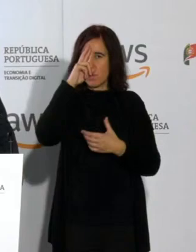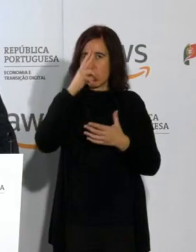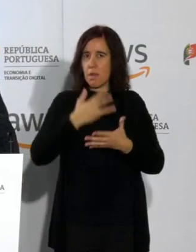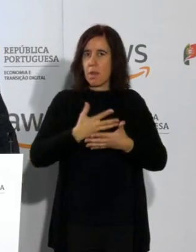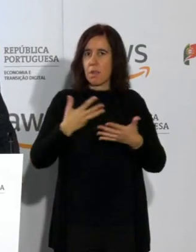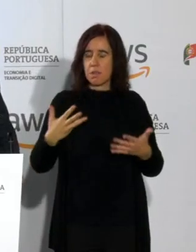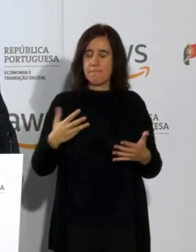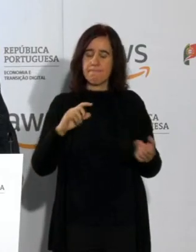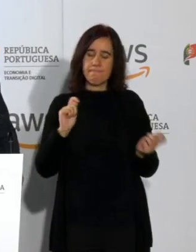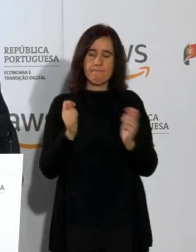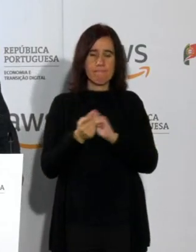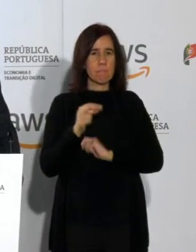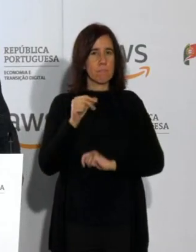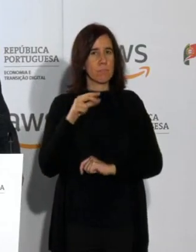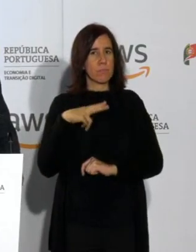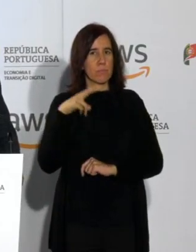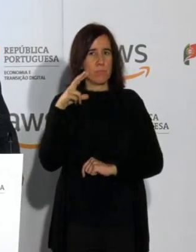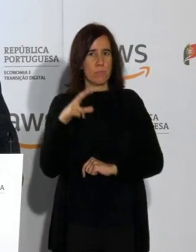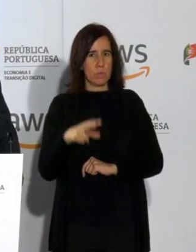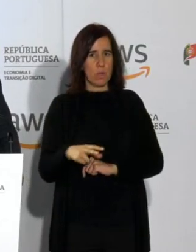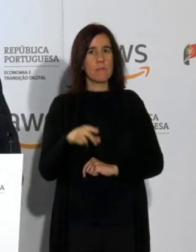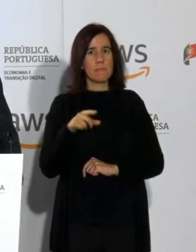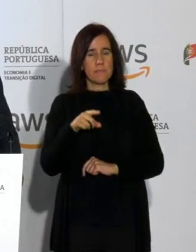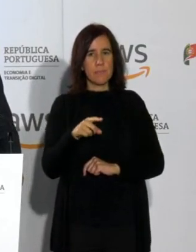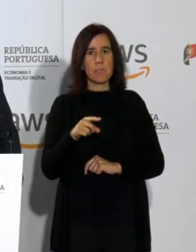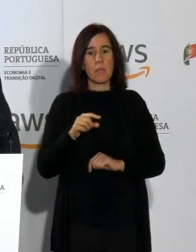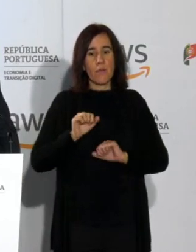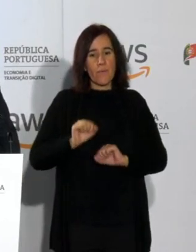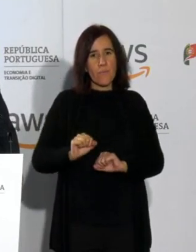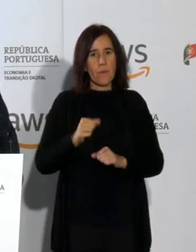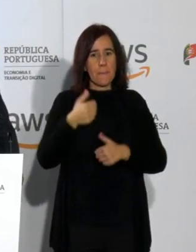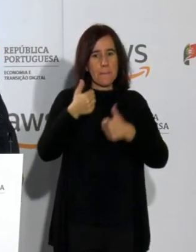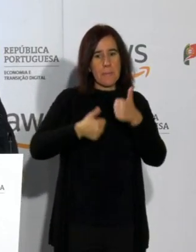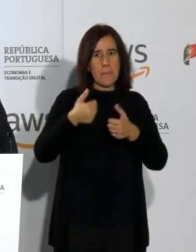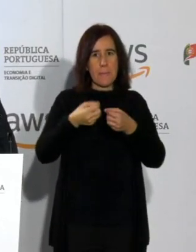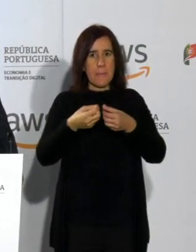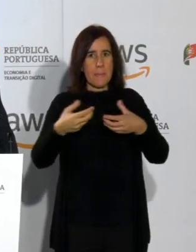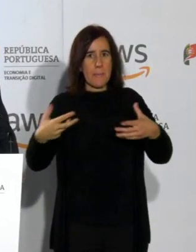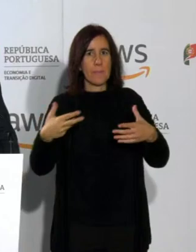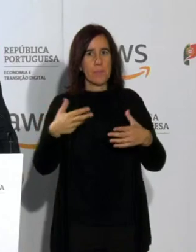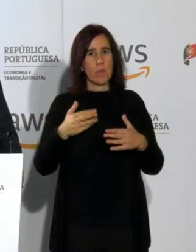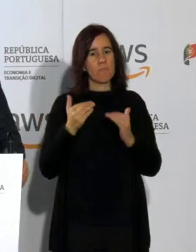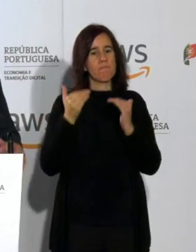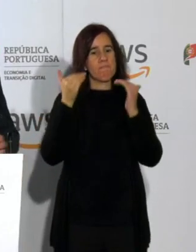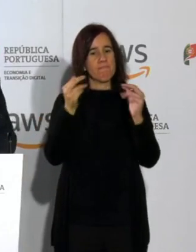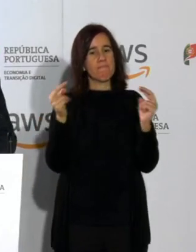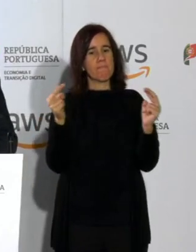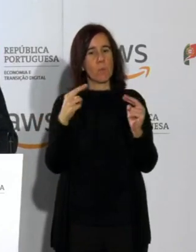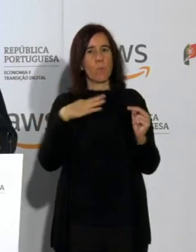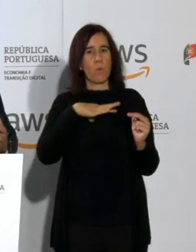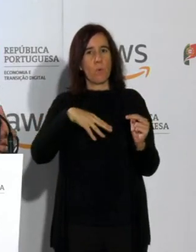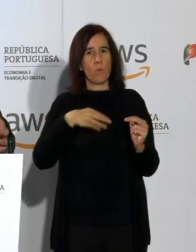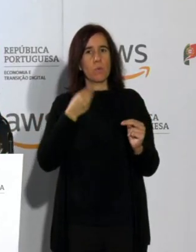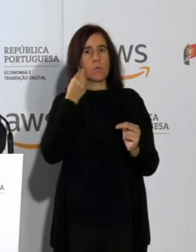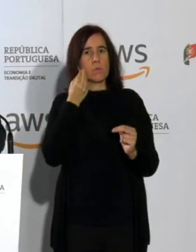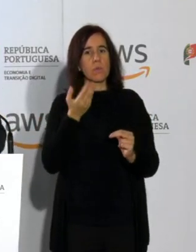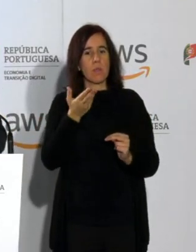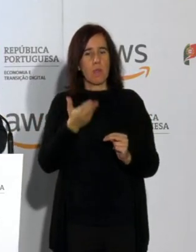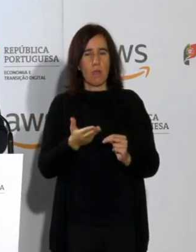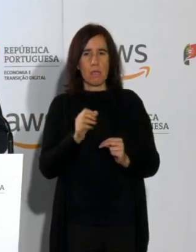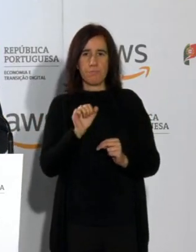de transformar Portugal, de acelerar a nossa competitividade, a nossa projeção no mundo, através